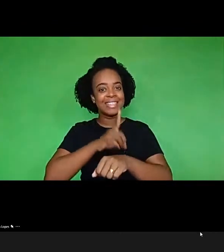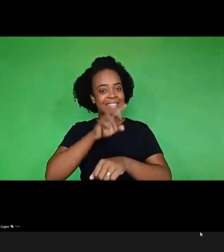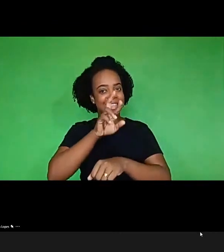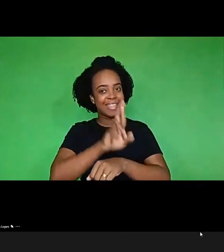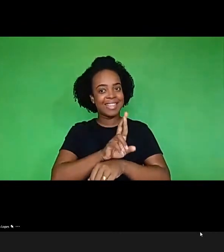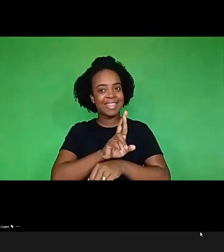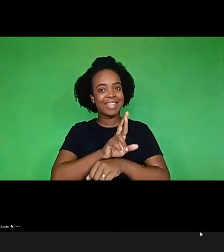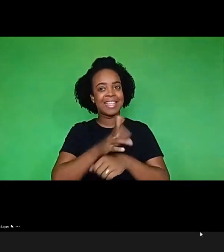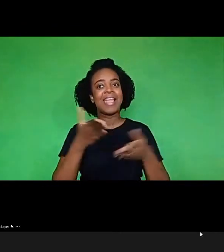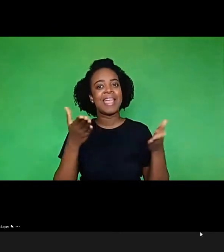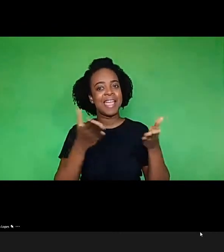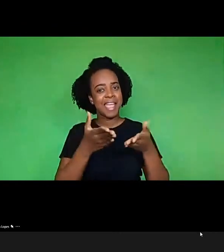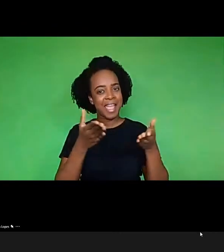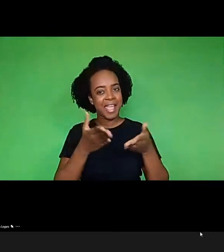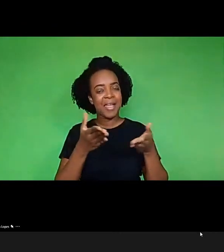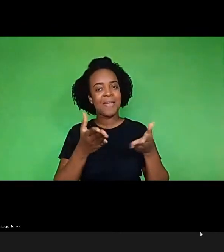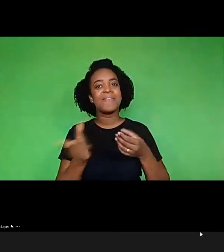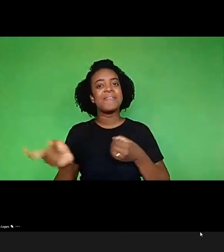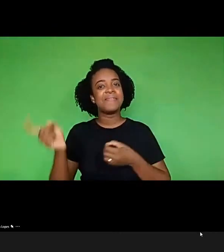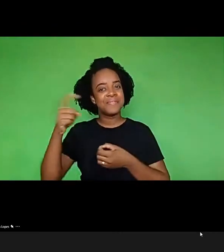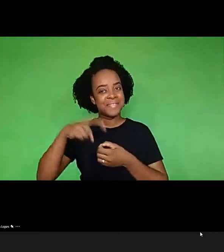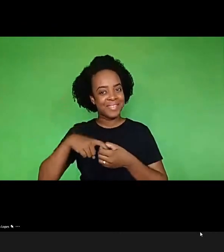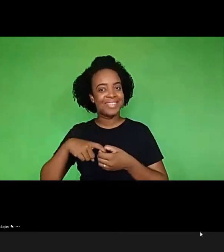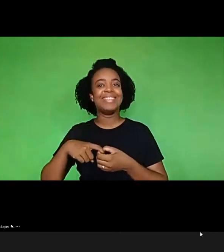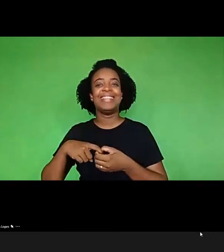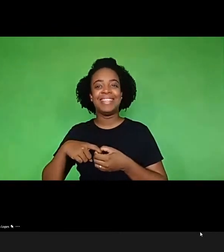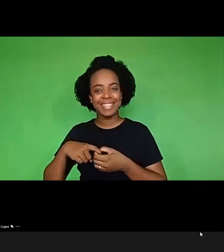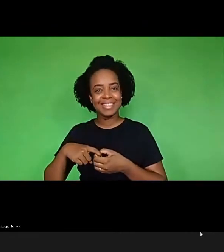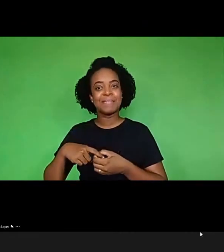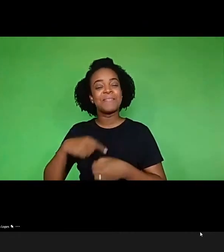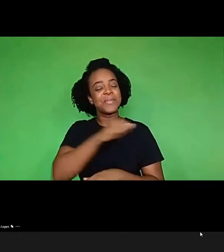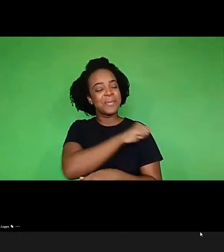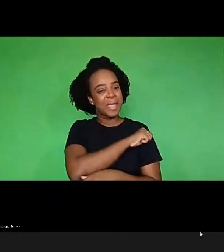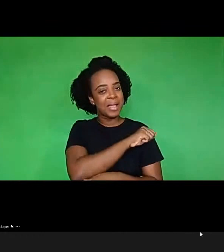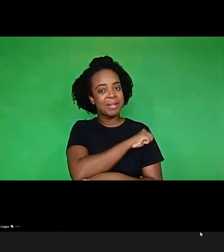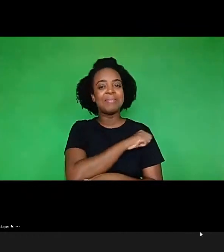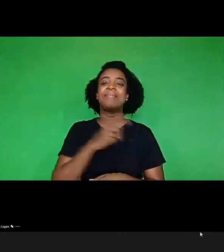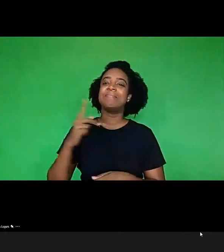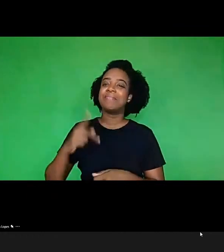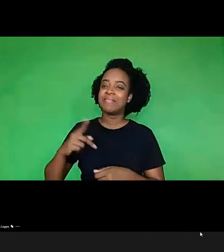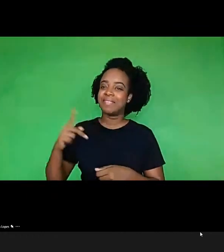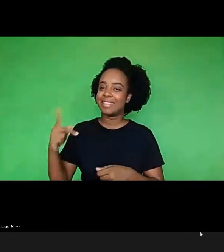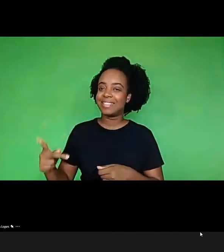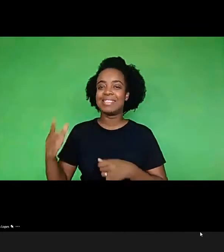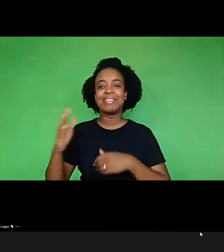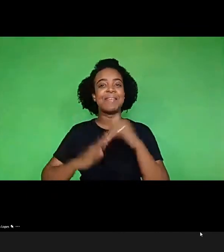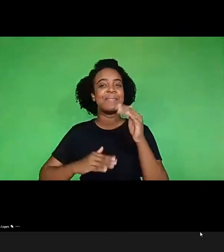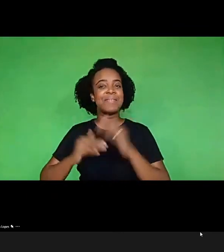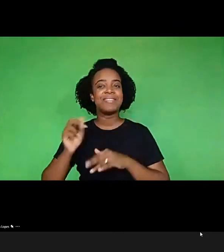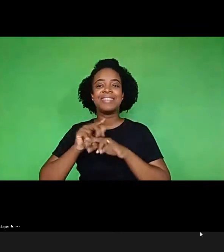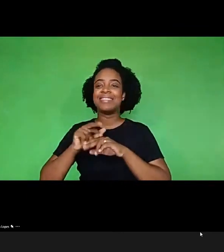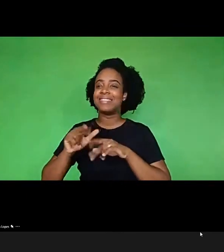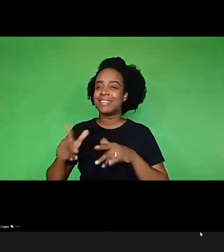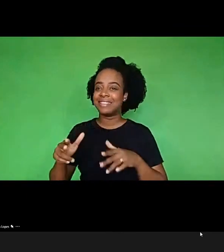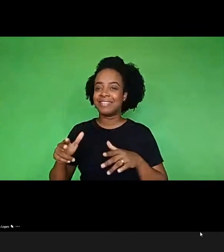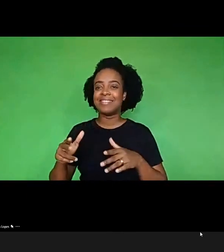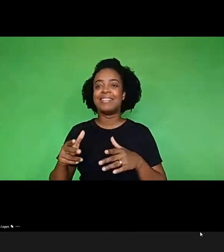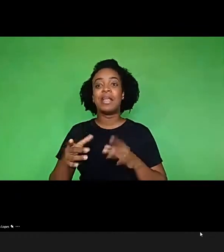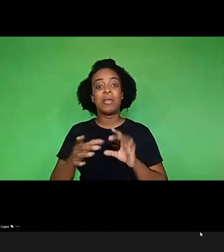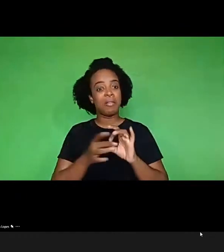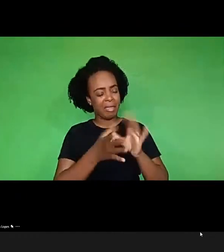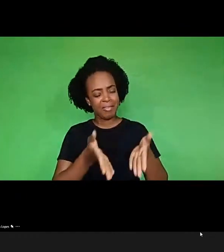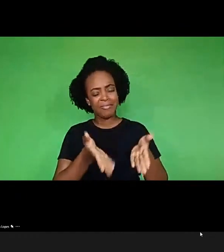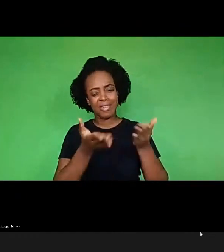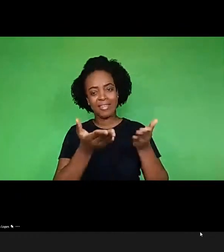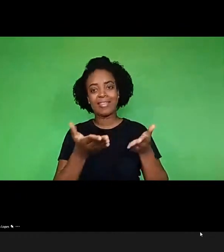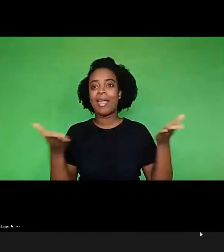para ela. Os alunos, os professores, a equipe, agora ela voltou com tudo, está animadíssima, porque